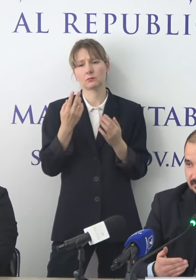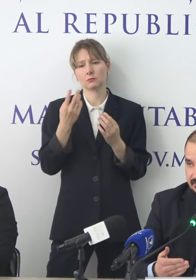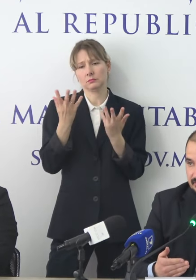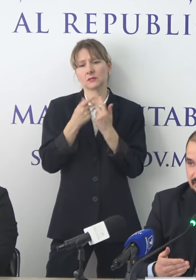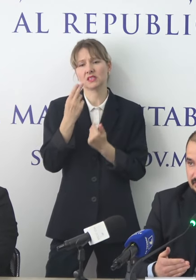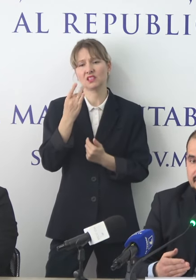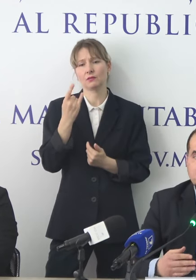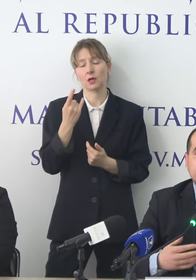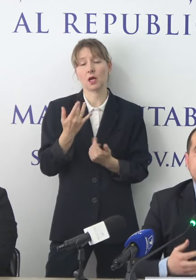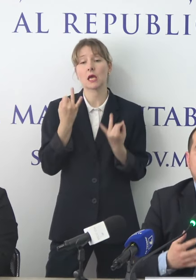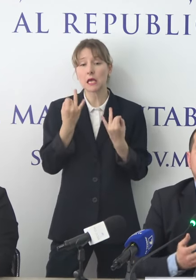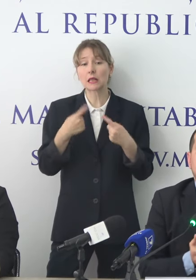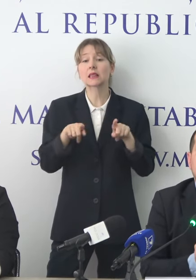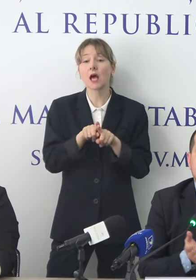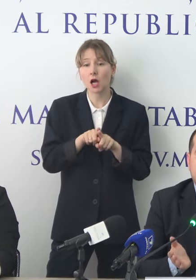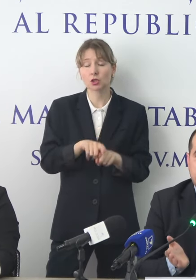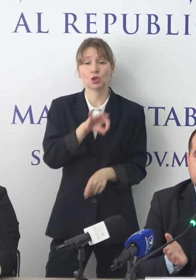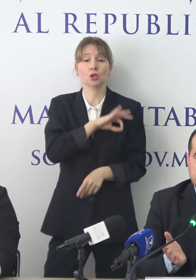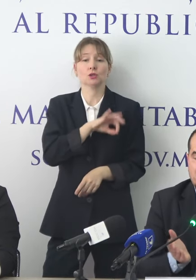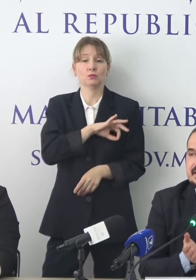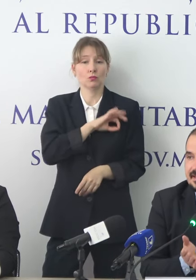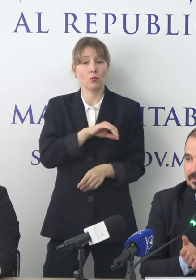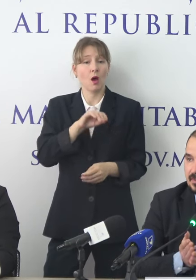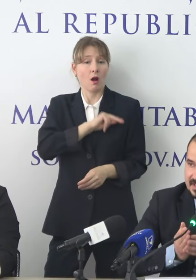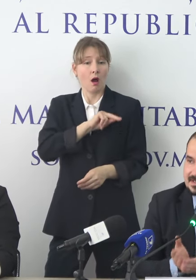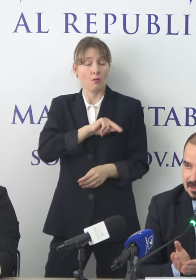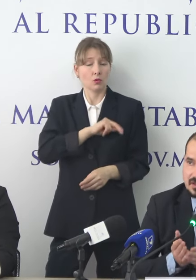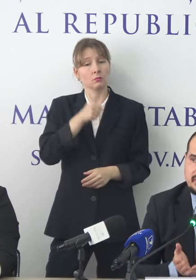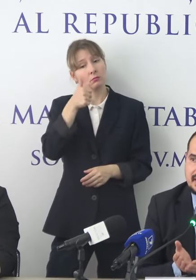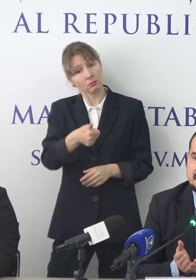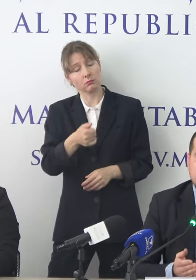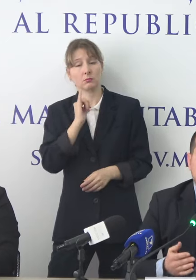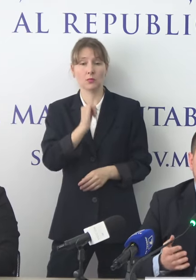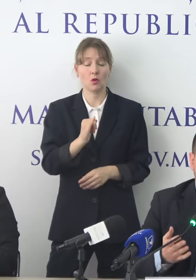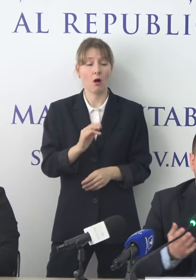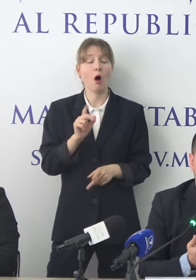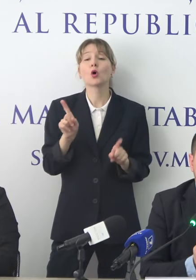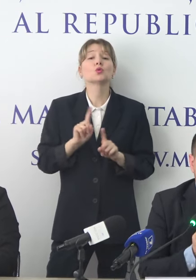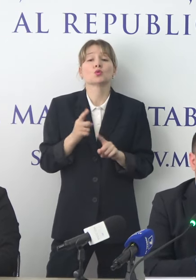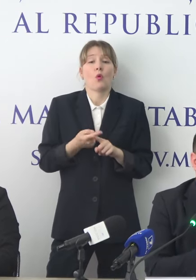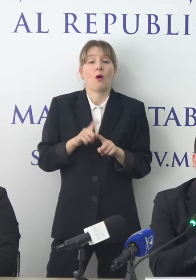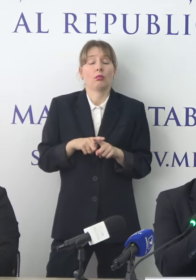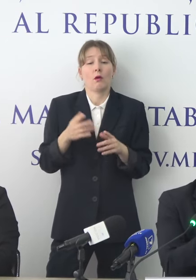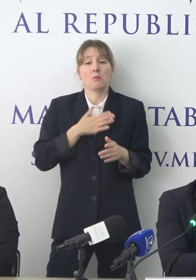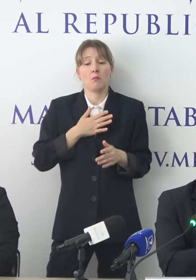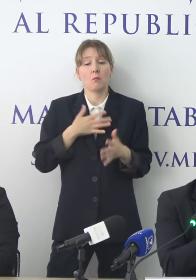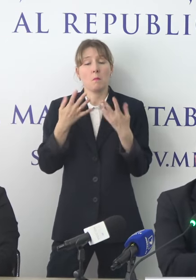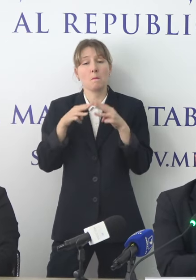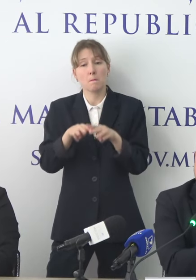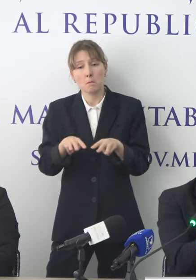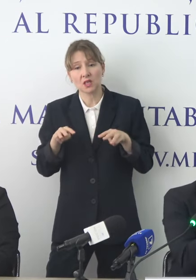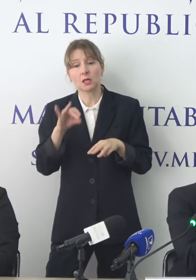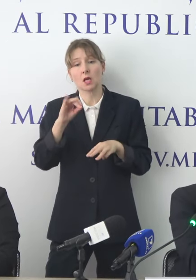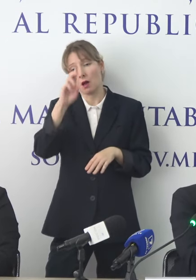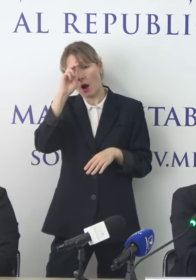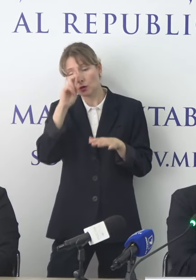eficiența. Deci, ce înseamnă că noi înțelegem, ca sistem, ca minister, ca guvern, că noi avem în comunitatea X,